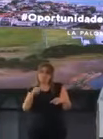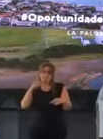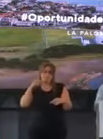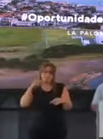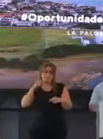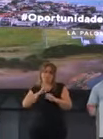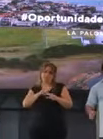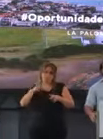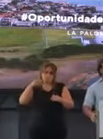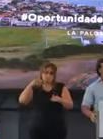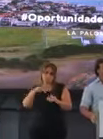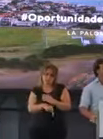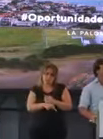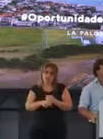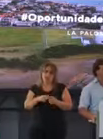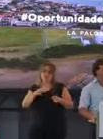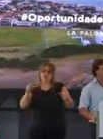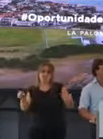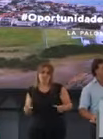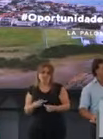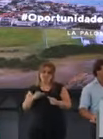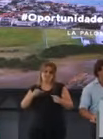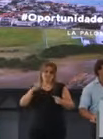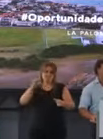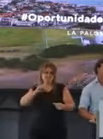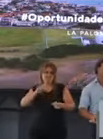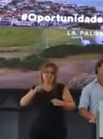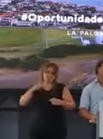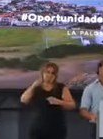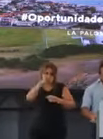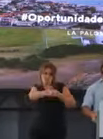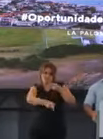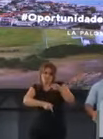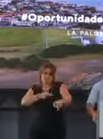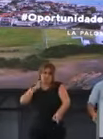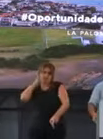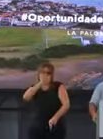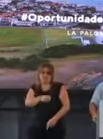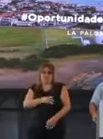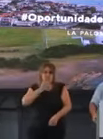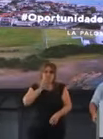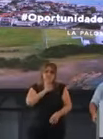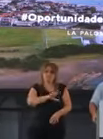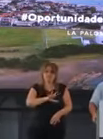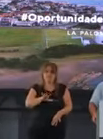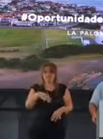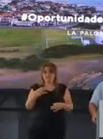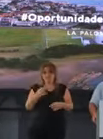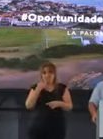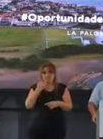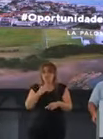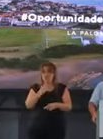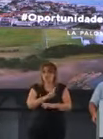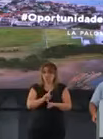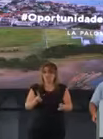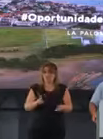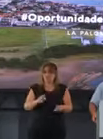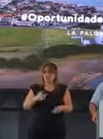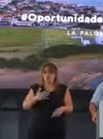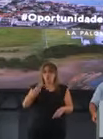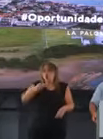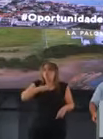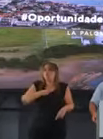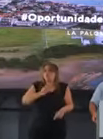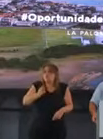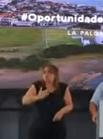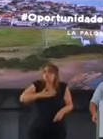El que separa, el que genera brecha, el que lastima, en el fondo es un mediocre porque no cree en sus propios argumentos y